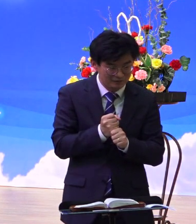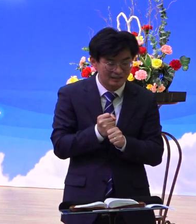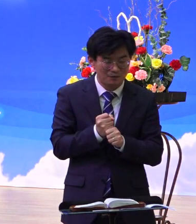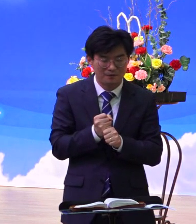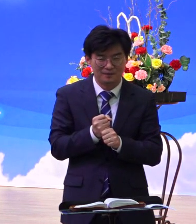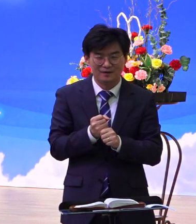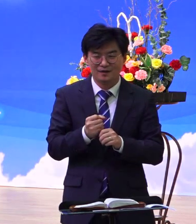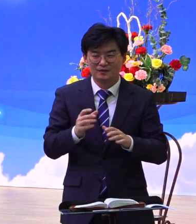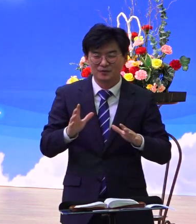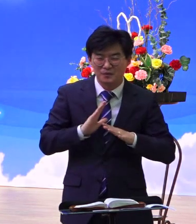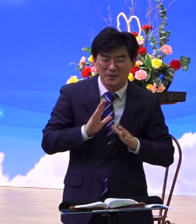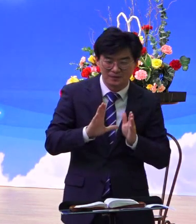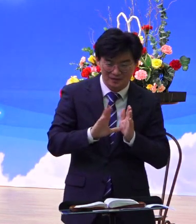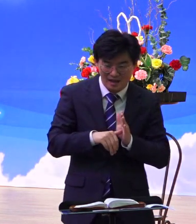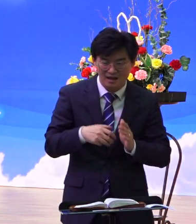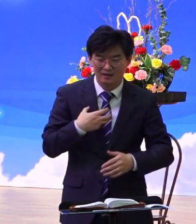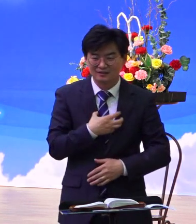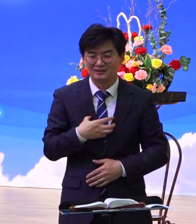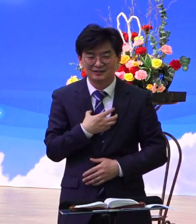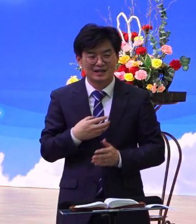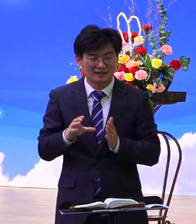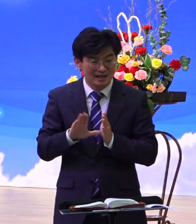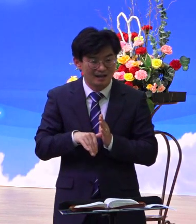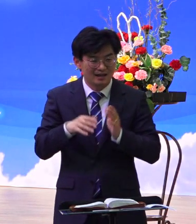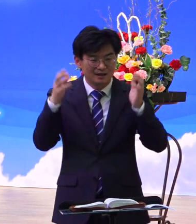때마다 하나님 말씀을 읽었던 것입니다.